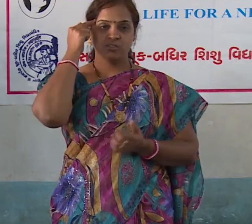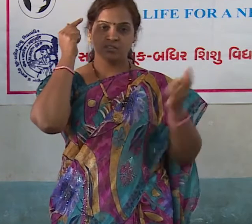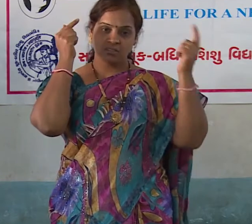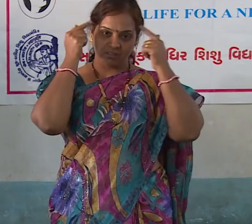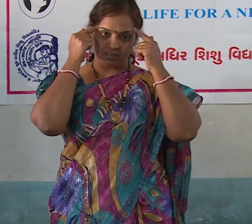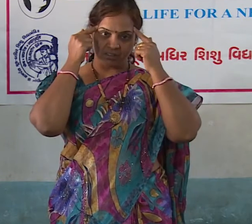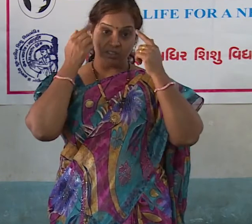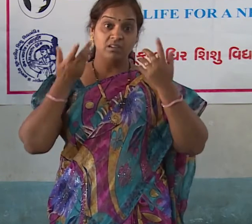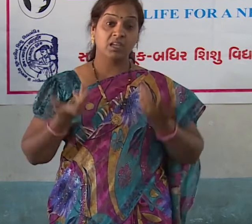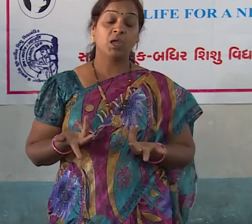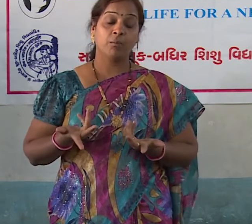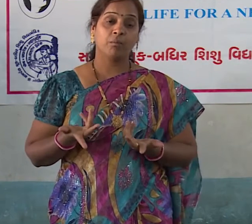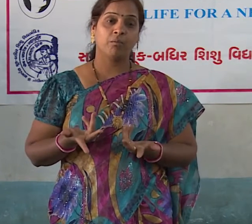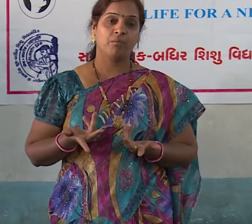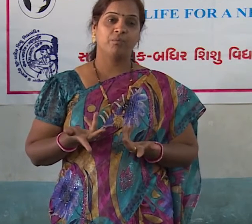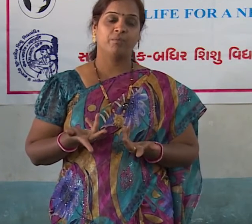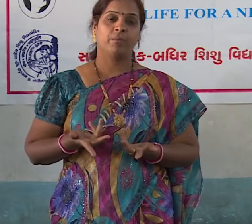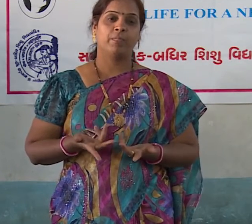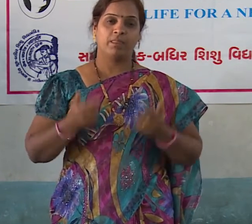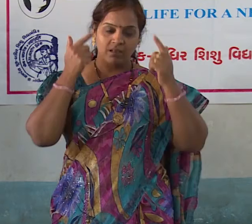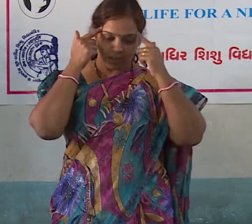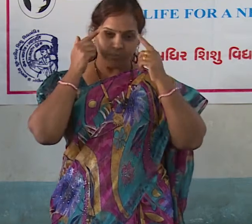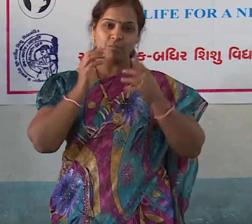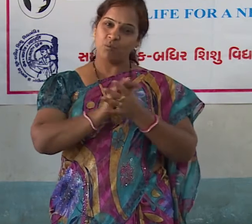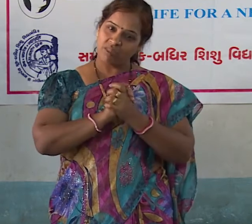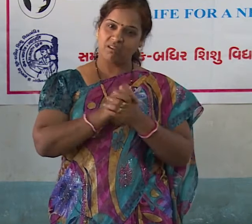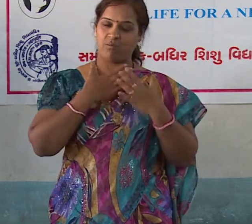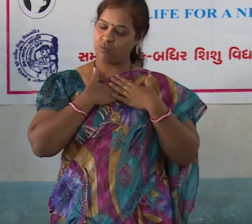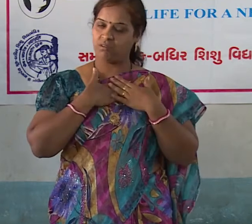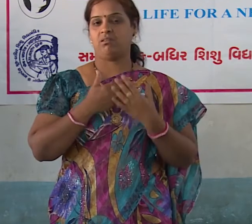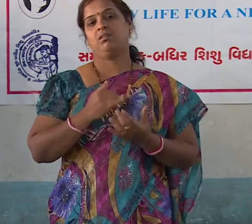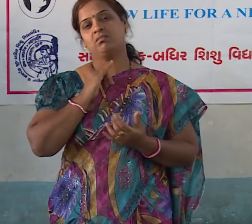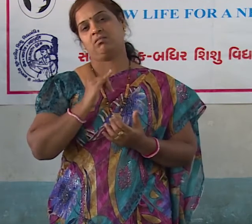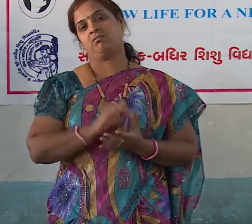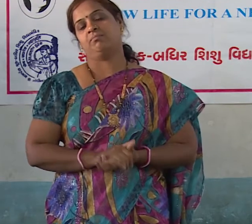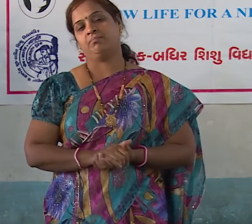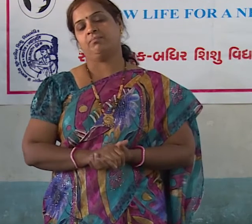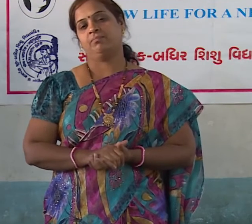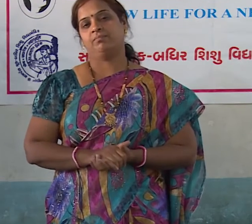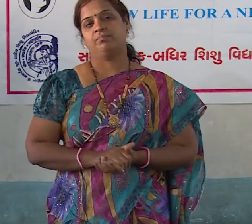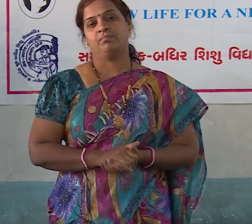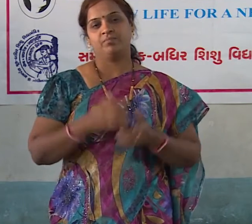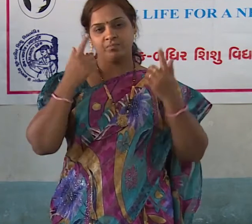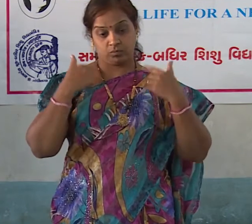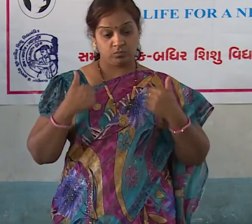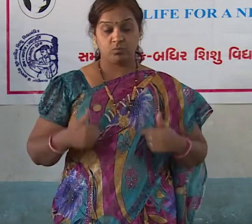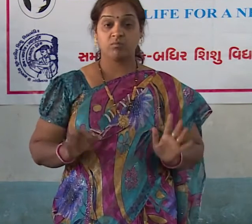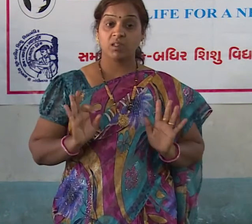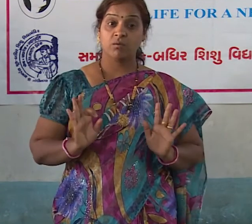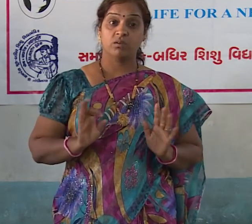हैं? क्योंकि वो हमारे अपने हैं, अपने ही सीधे अपने आप आ